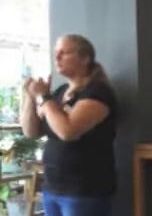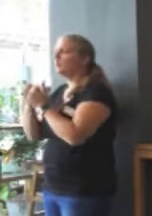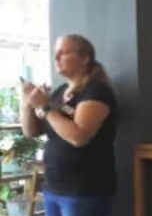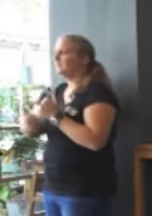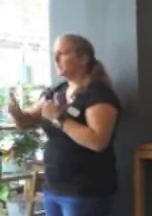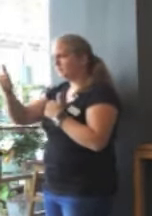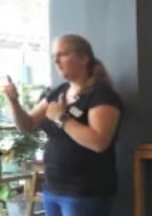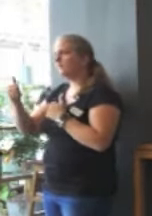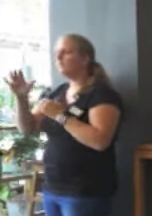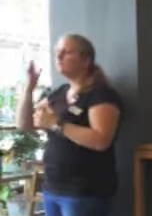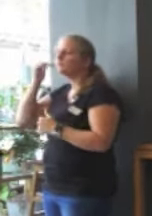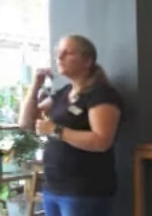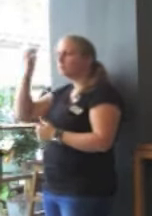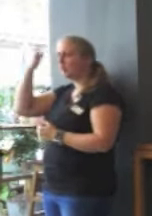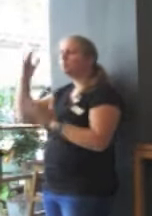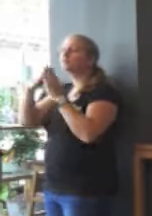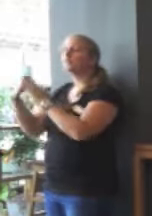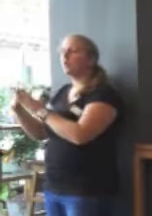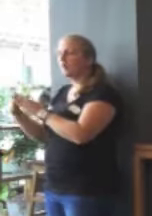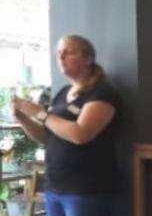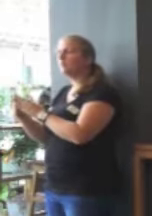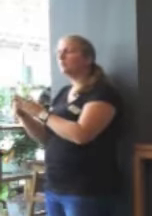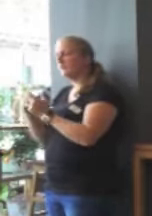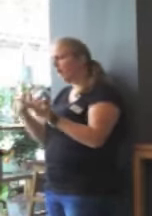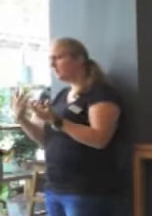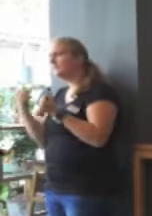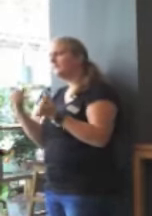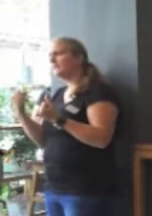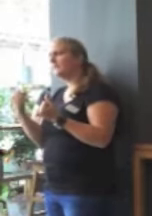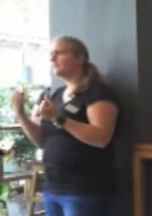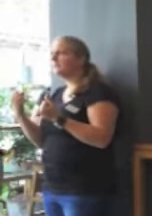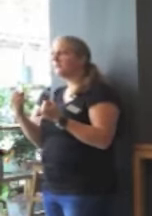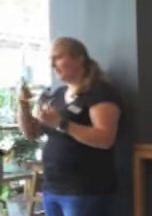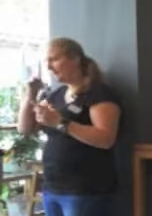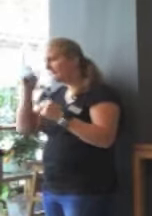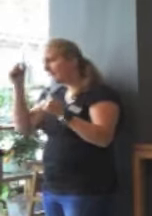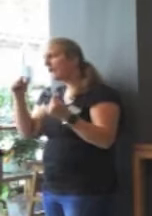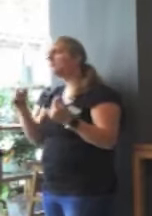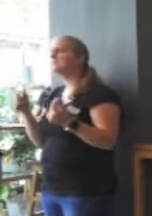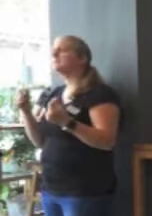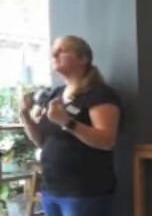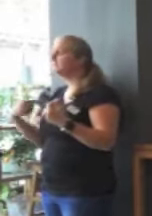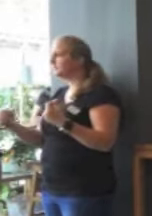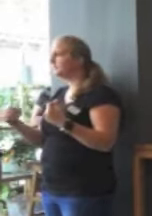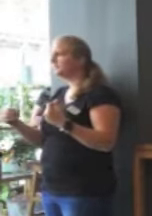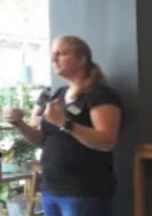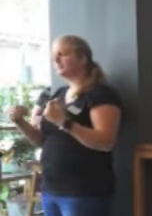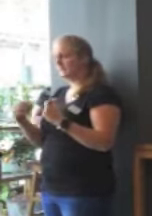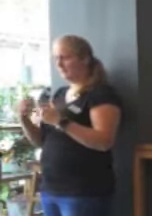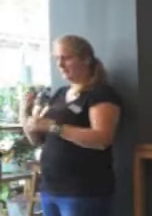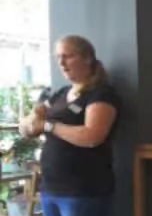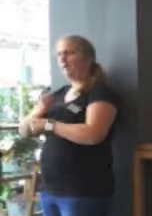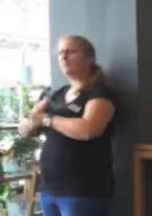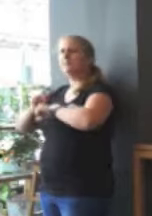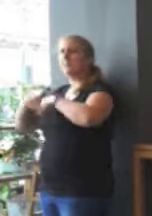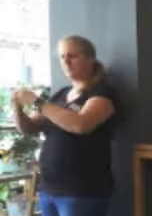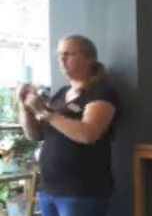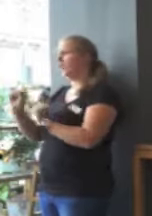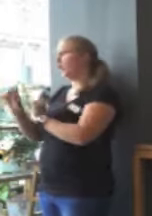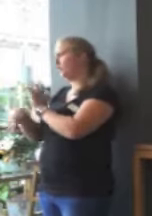det de privata företagen många gånger har bidragit med är just att man har utvecklat gemensamma arbetsprocesser. Jag ska alldeles